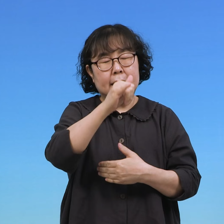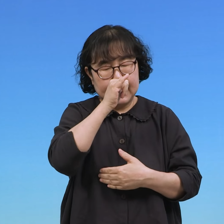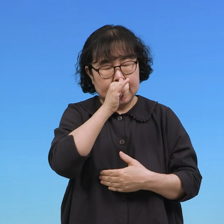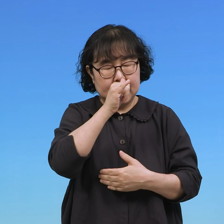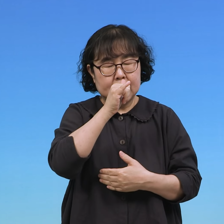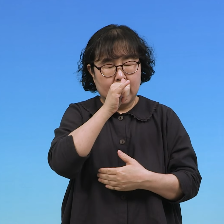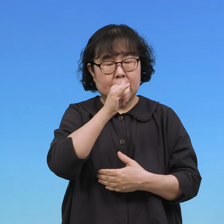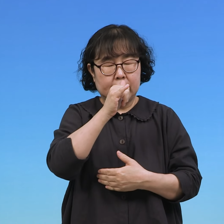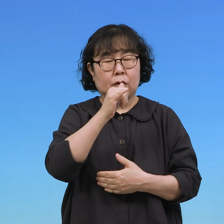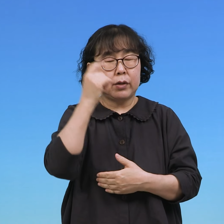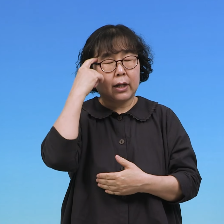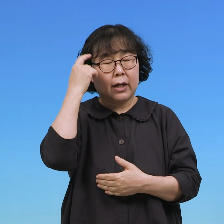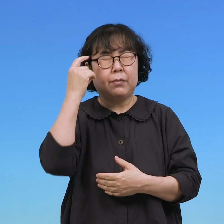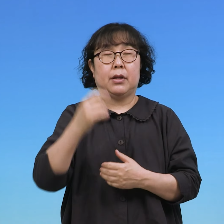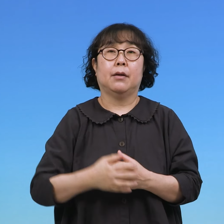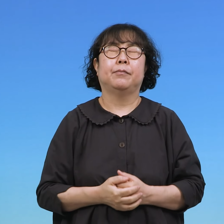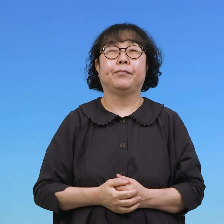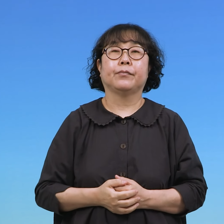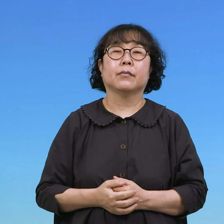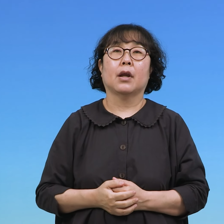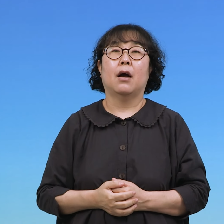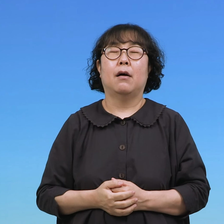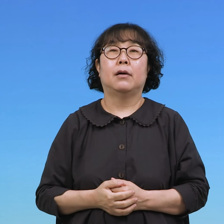수 있다고 생각하거든요.